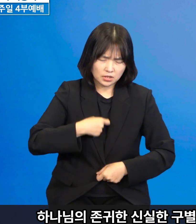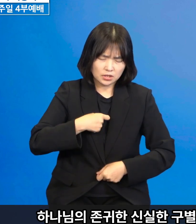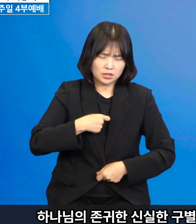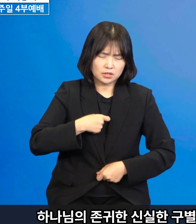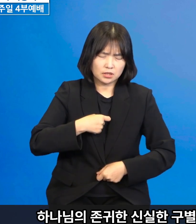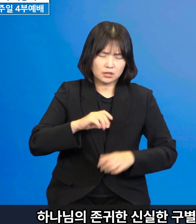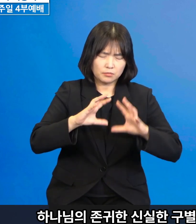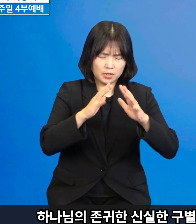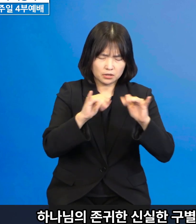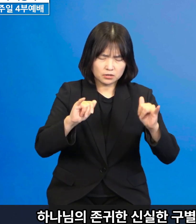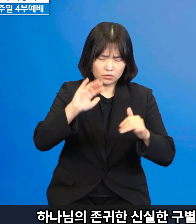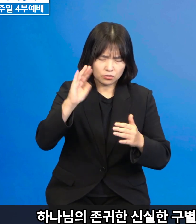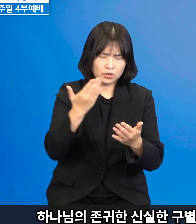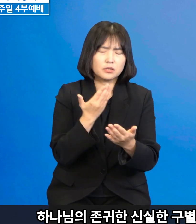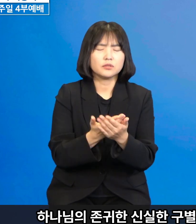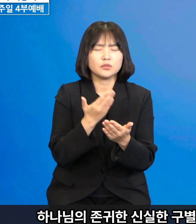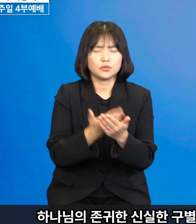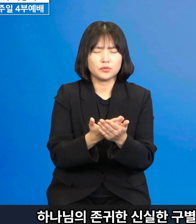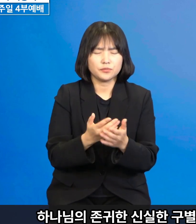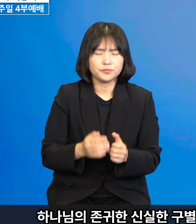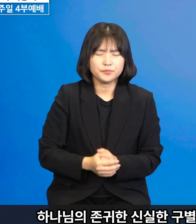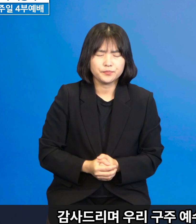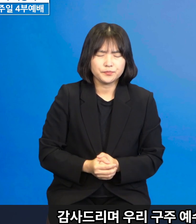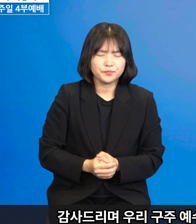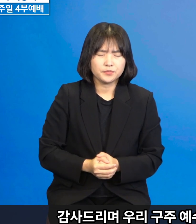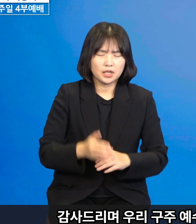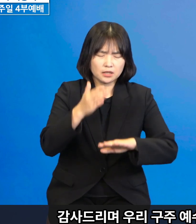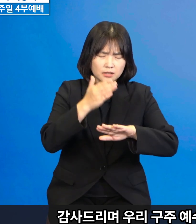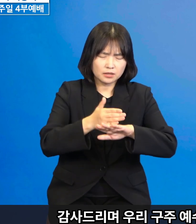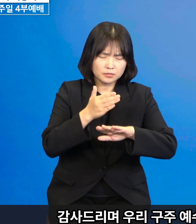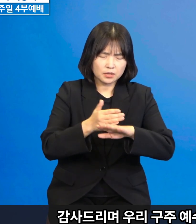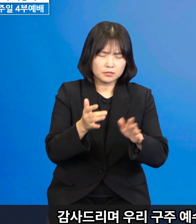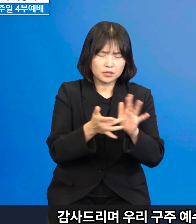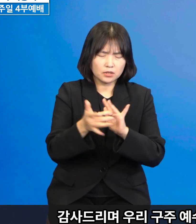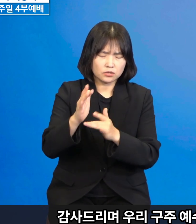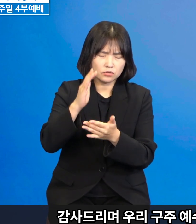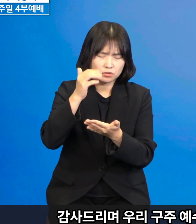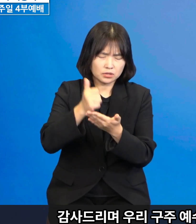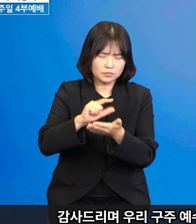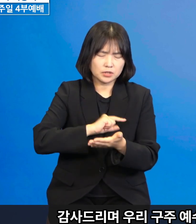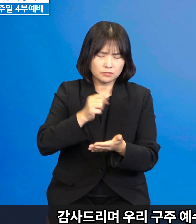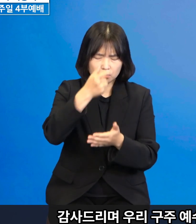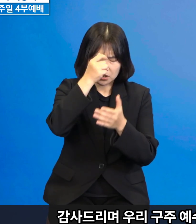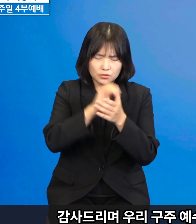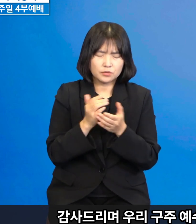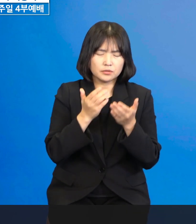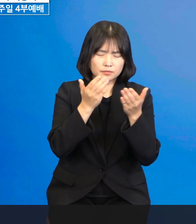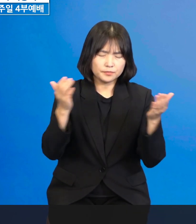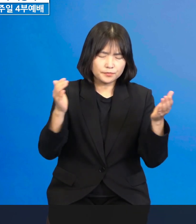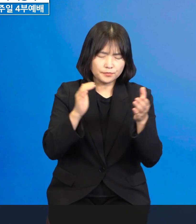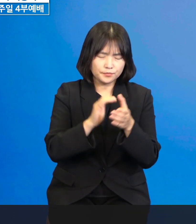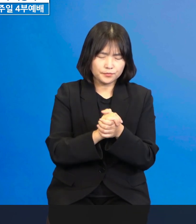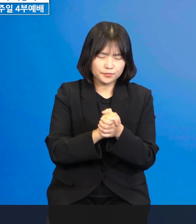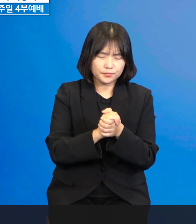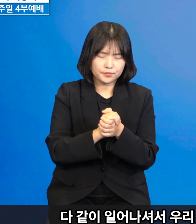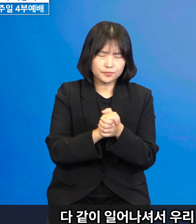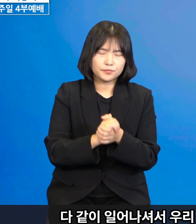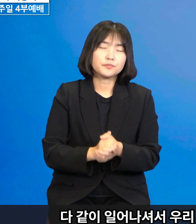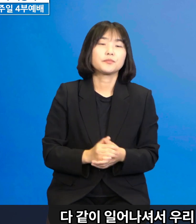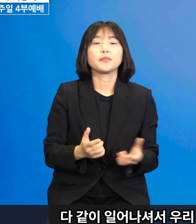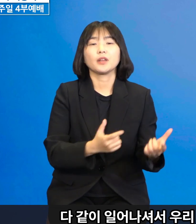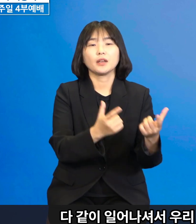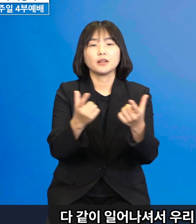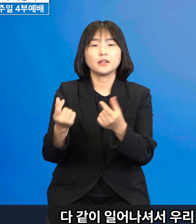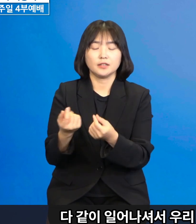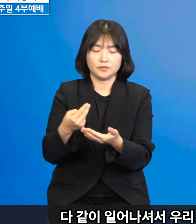구별된 백성들이 되게 하여 주시옵소서. 감사드리며 우리 구주 예수님의 이름으로 기도드립니다. 아멘. 다